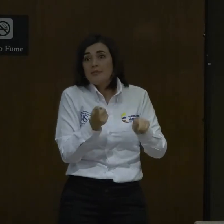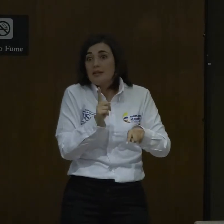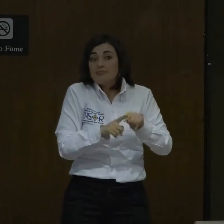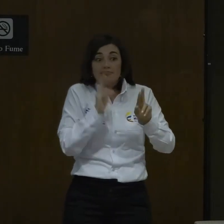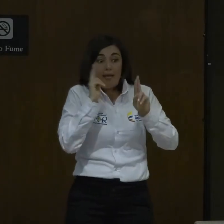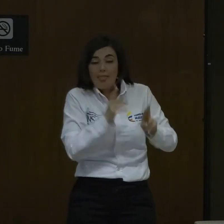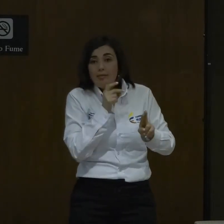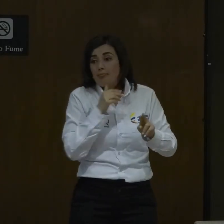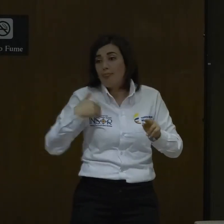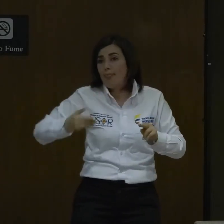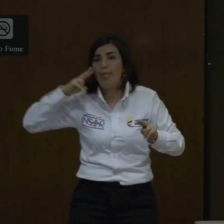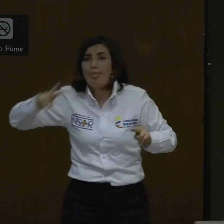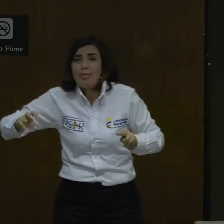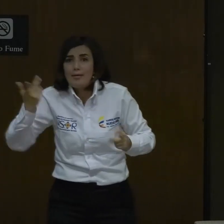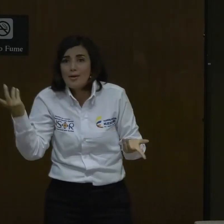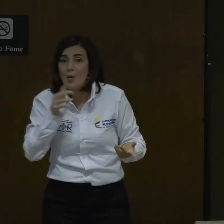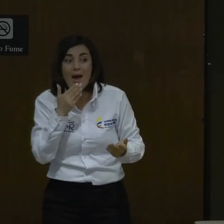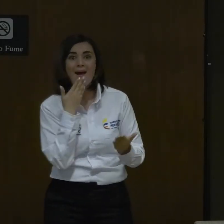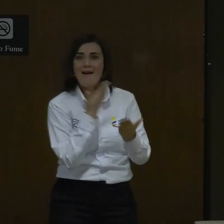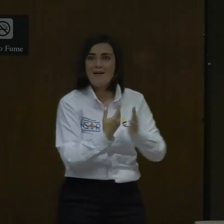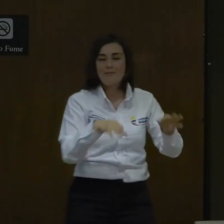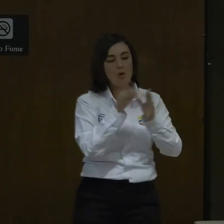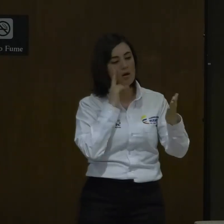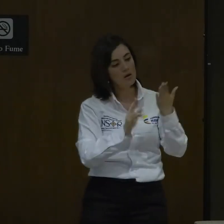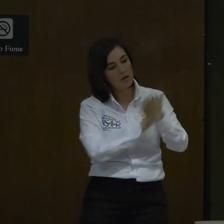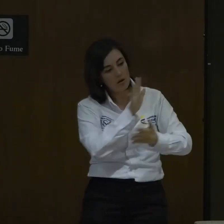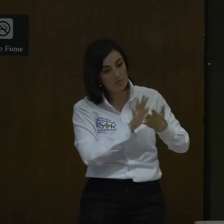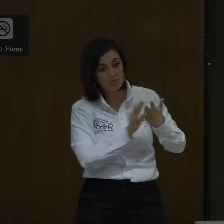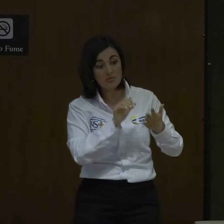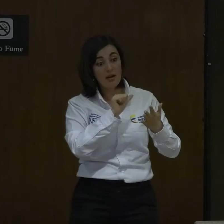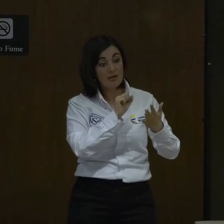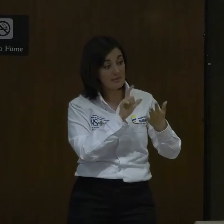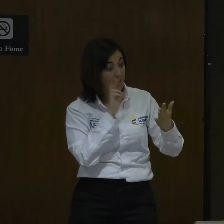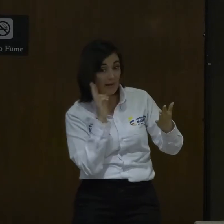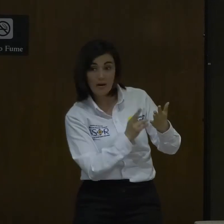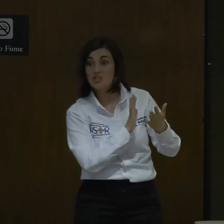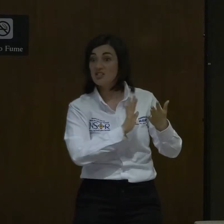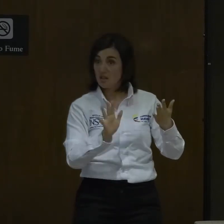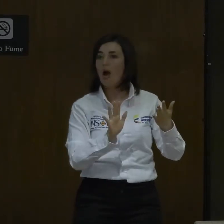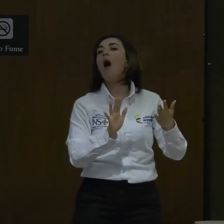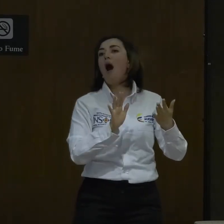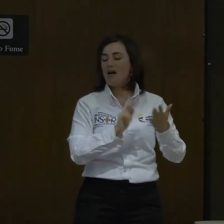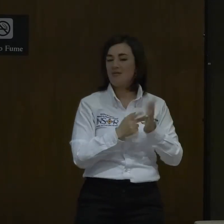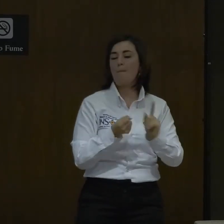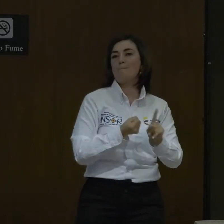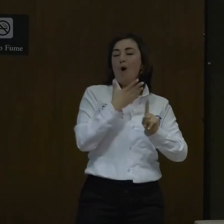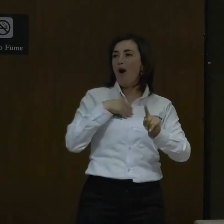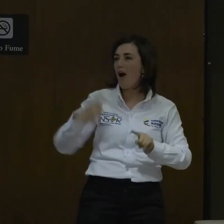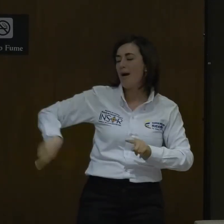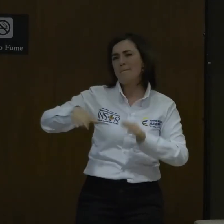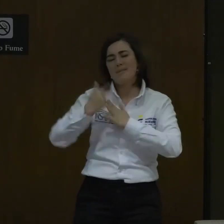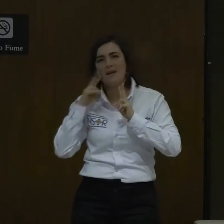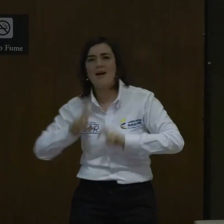señas como tales. De manera que el reconocimiento de las lenguas de señas ha tenido un impacto enorme